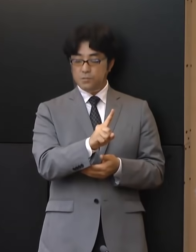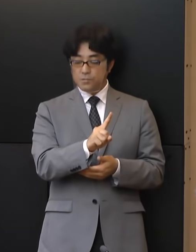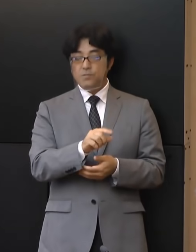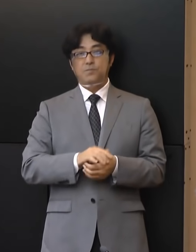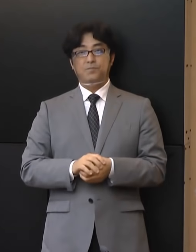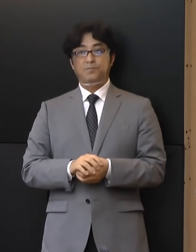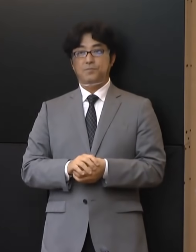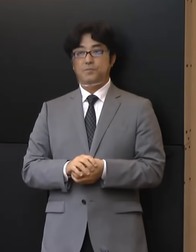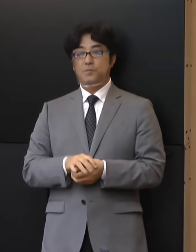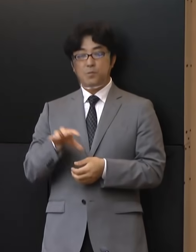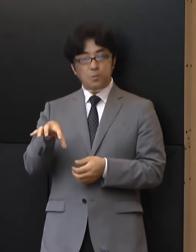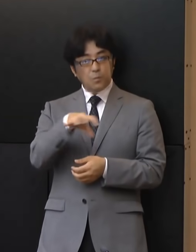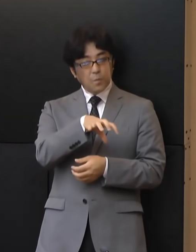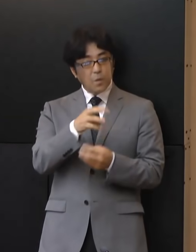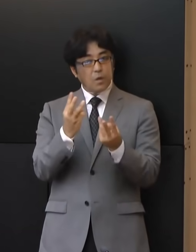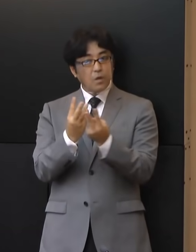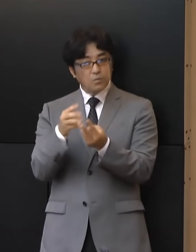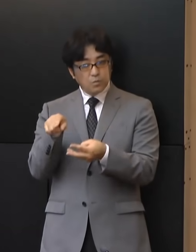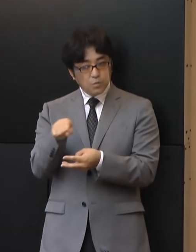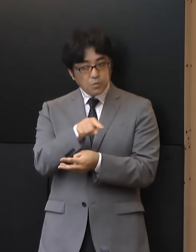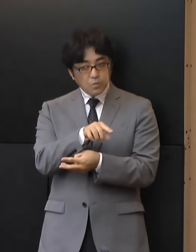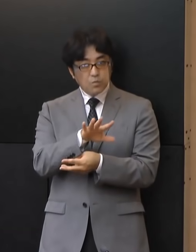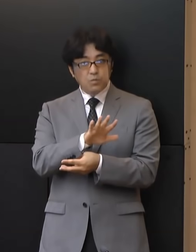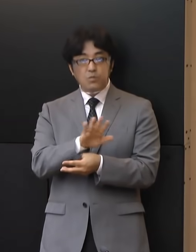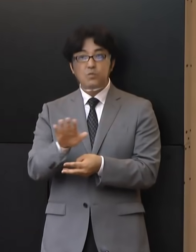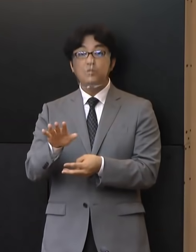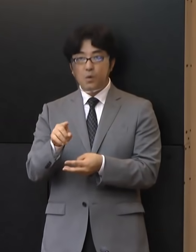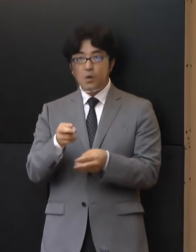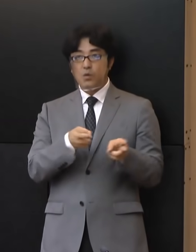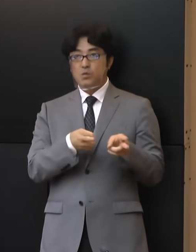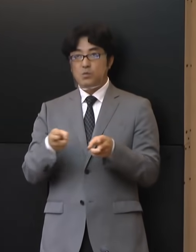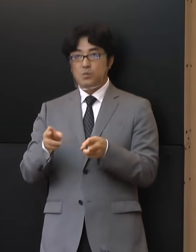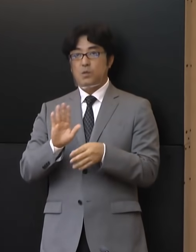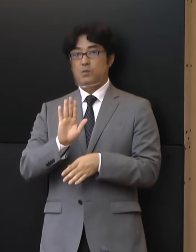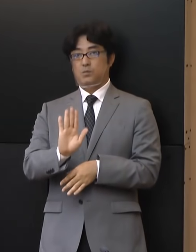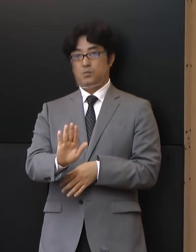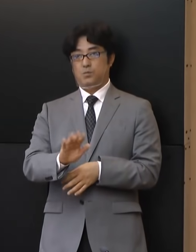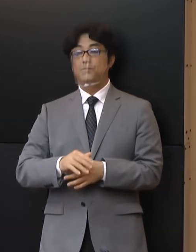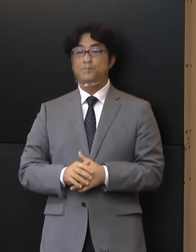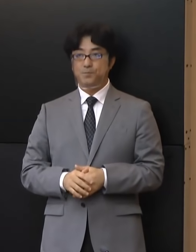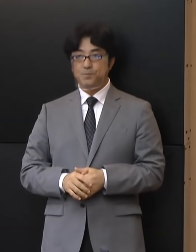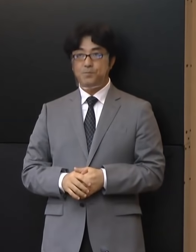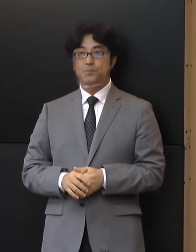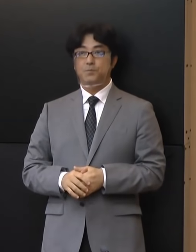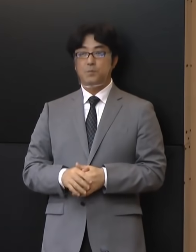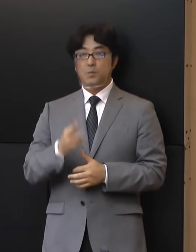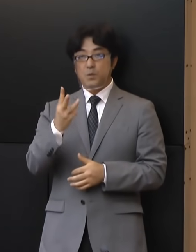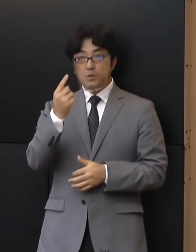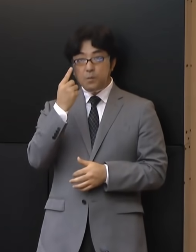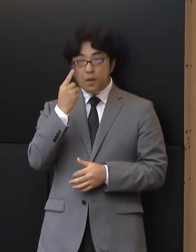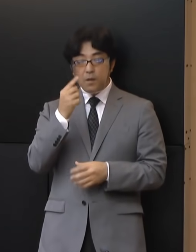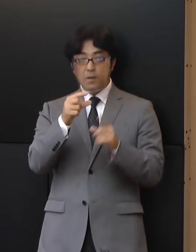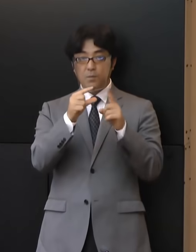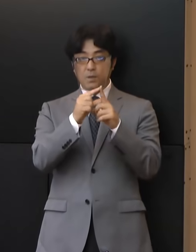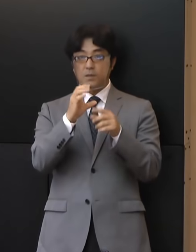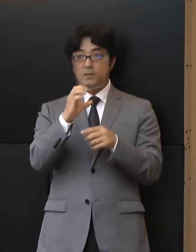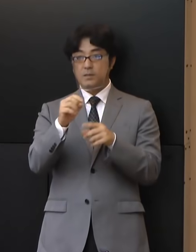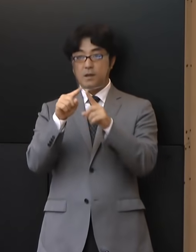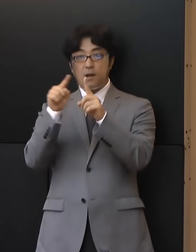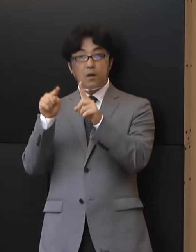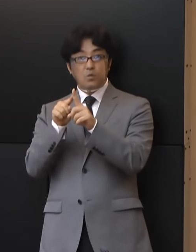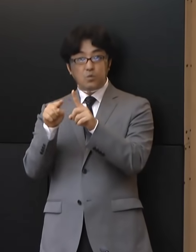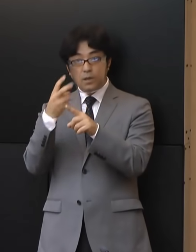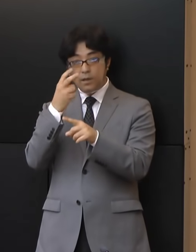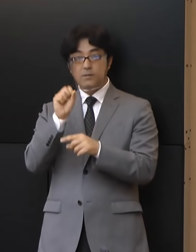う形 の宿泊施設を用意しているというところでございます。で、3つ目に PCR 検査体制としまし